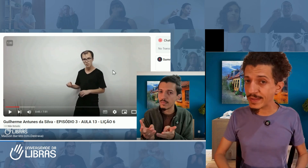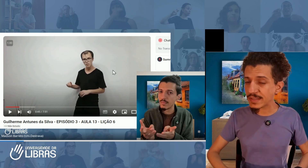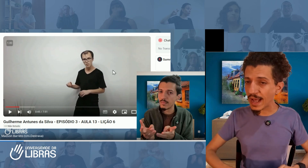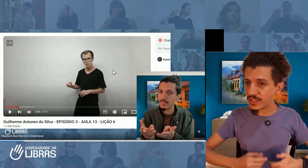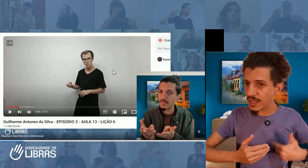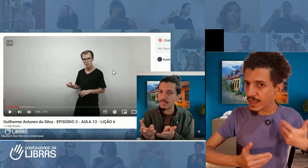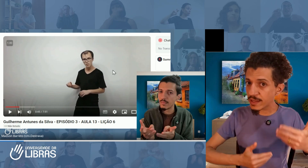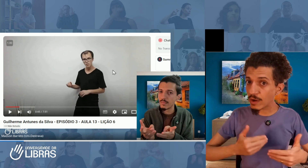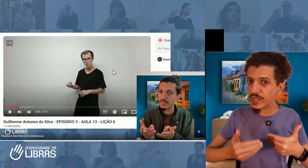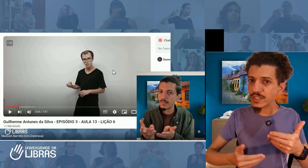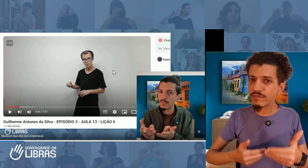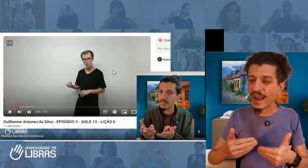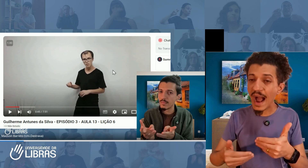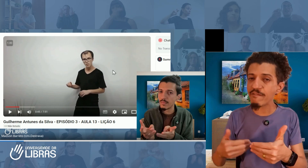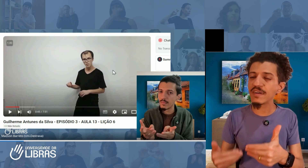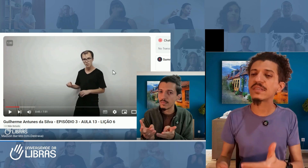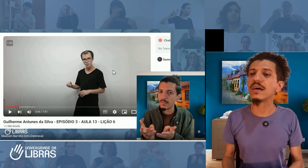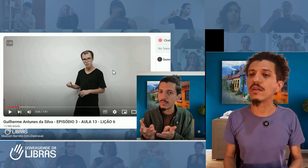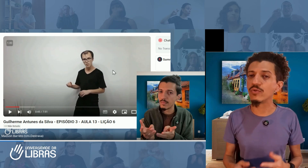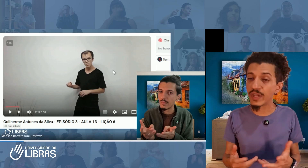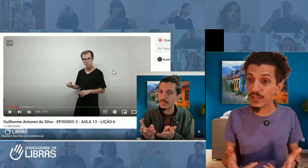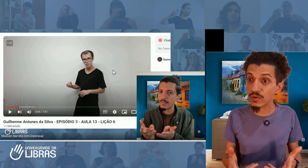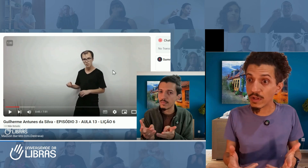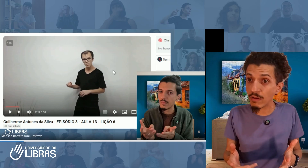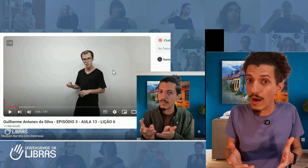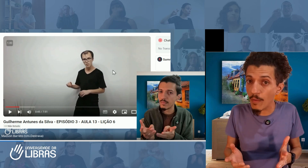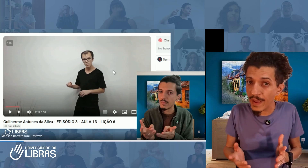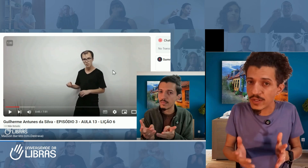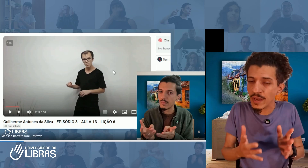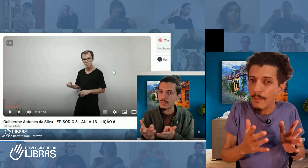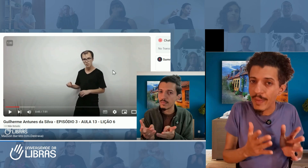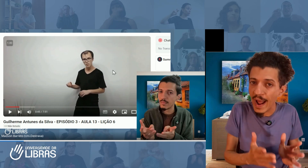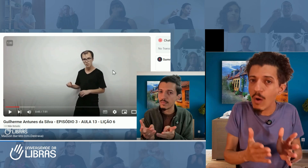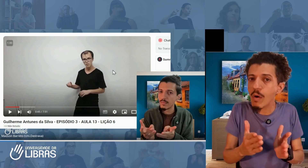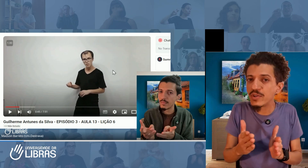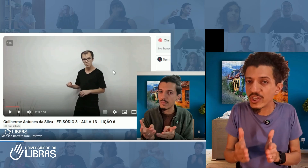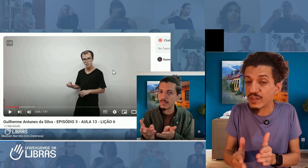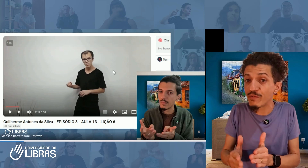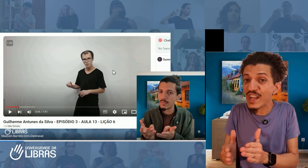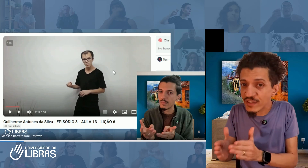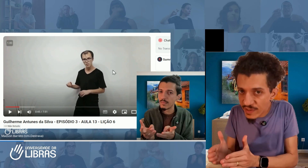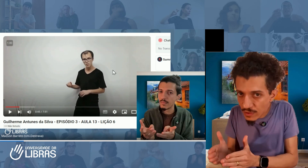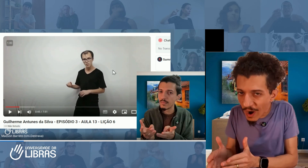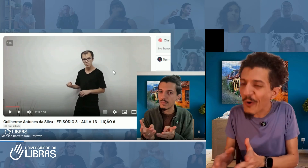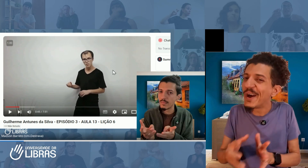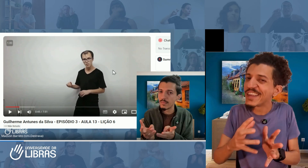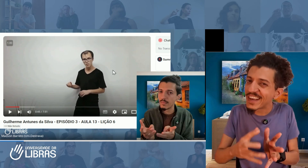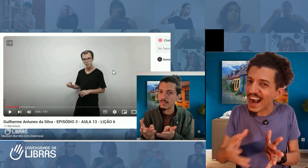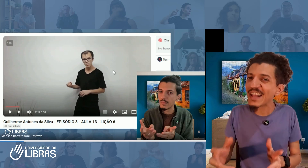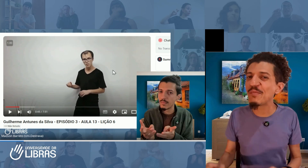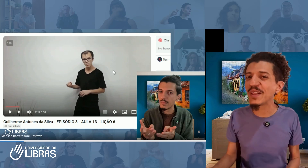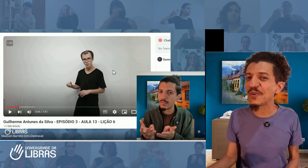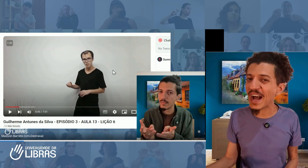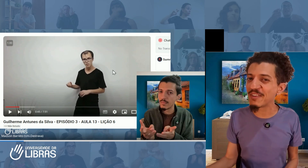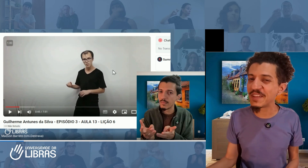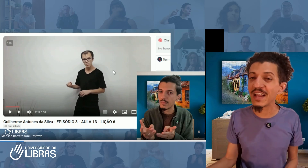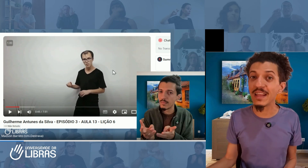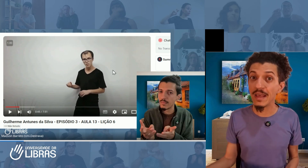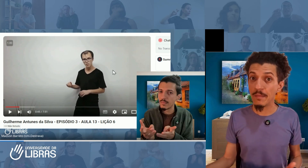aprendizagem, então a gente vai avançando, direcionando realmente para o objetivo individual que cada mentorado tem ali, para que